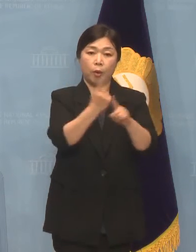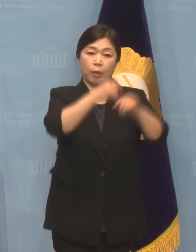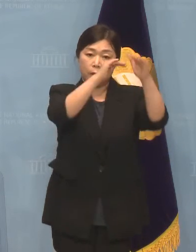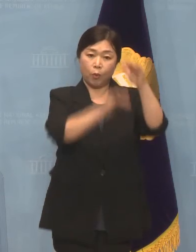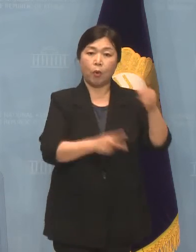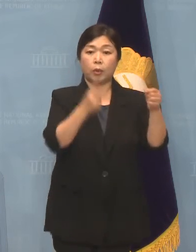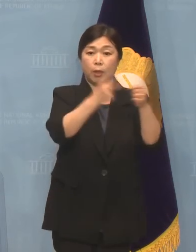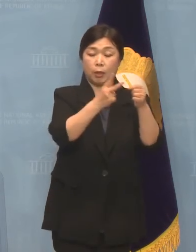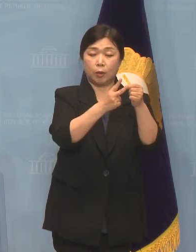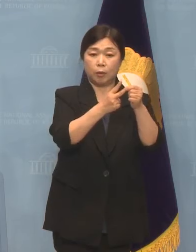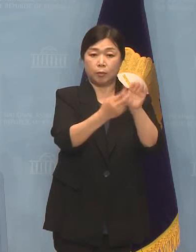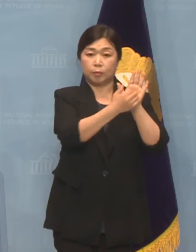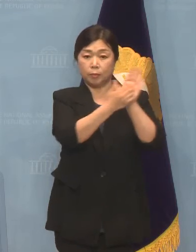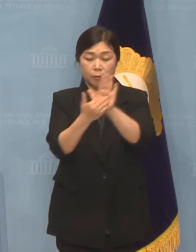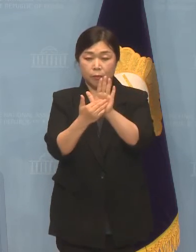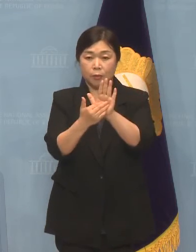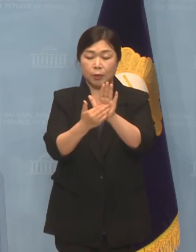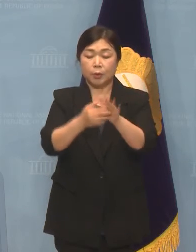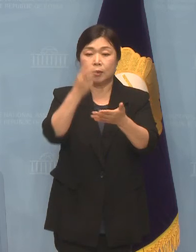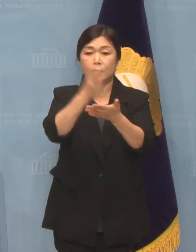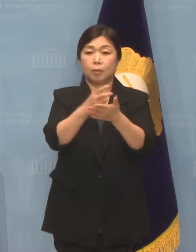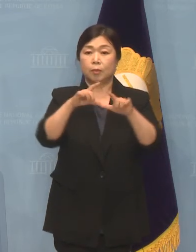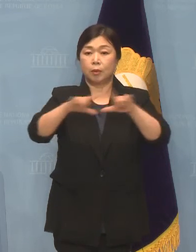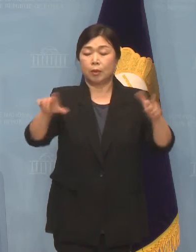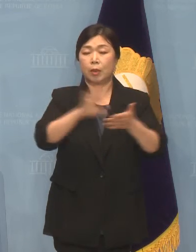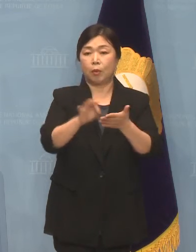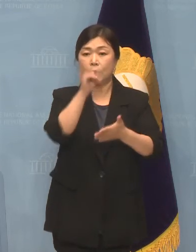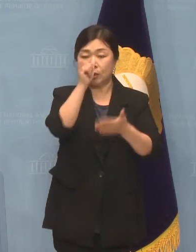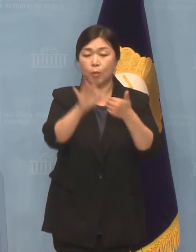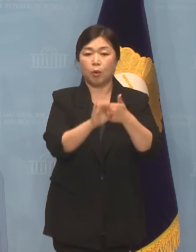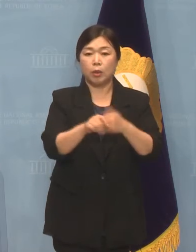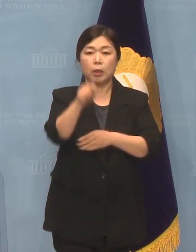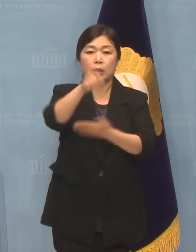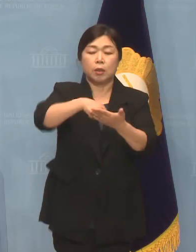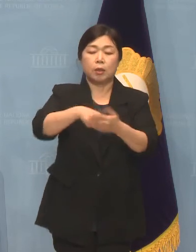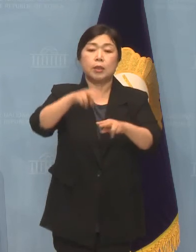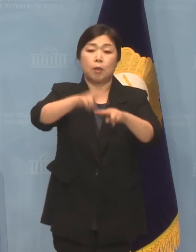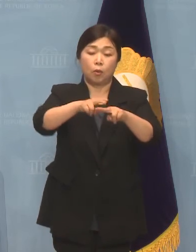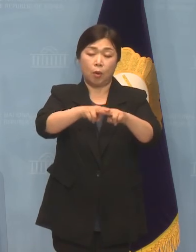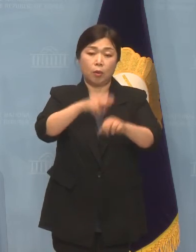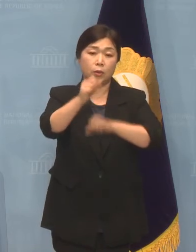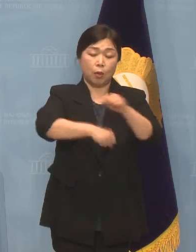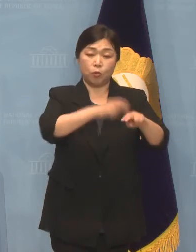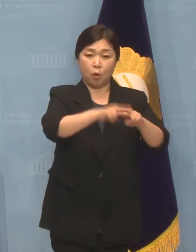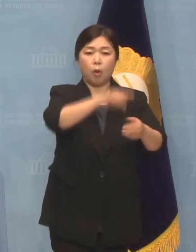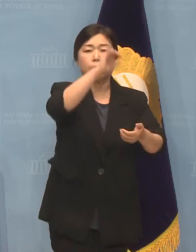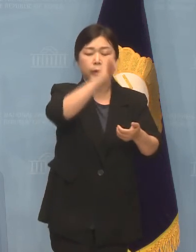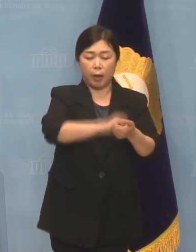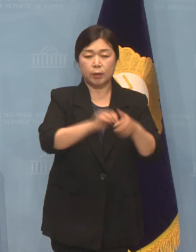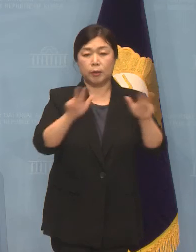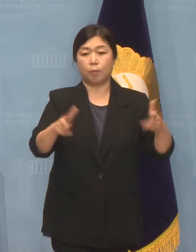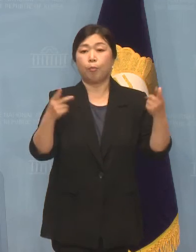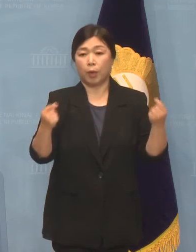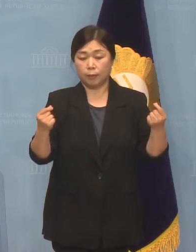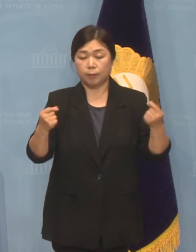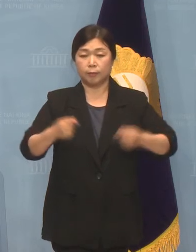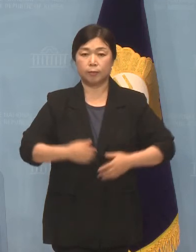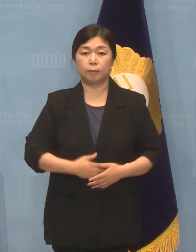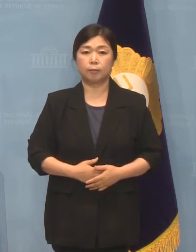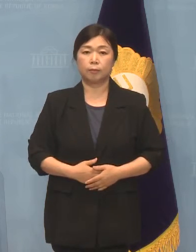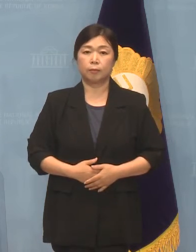개편된 2단계 방역 지침이 적용될 경우 기자실의 지정석과 자유석 제한은 현행과 같이